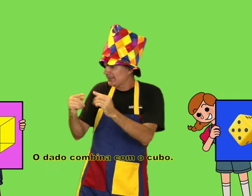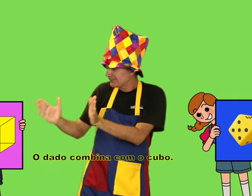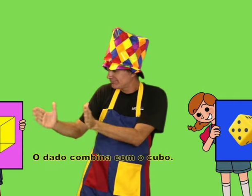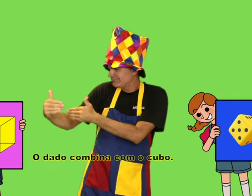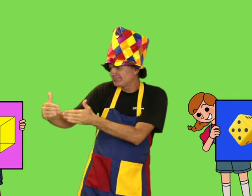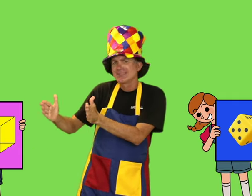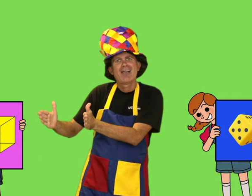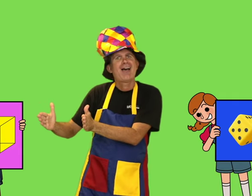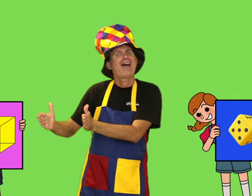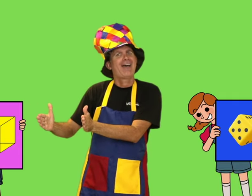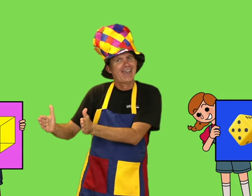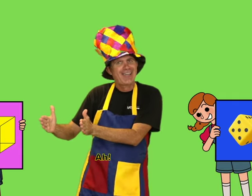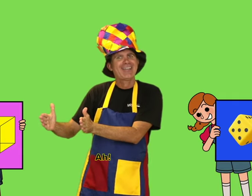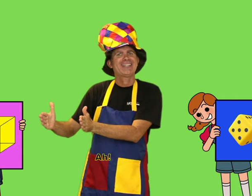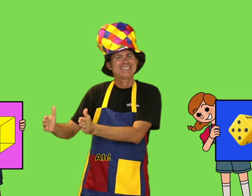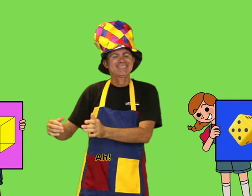cubo. Ah!